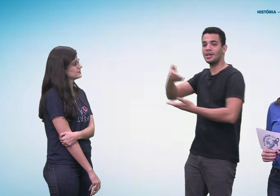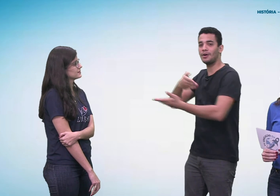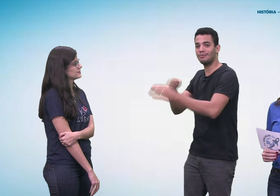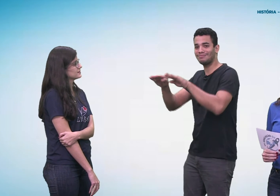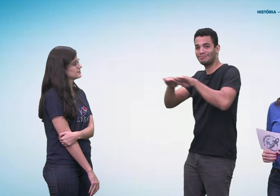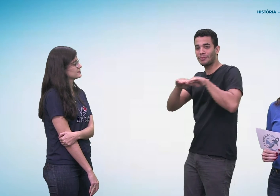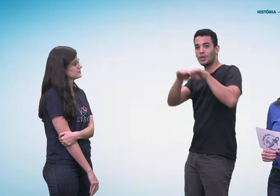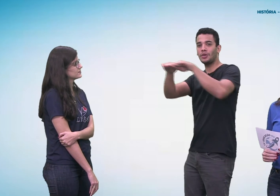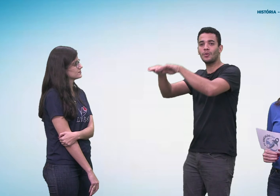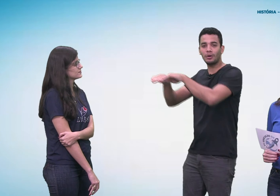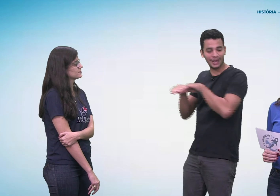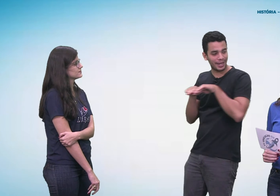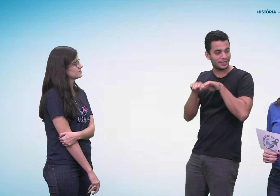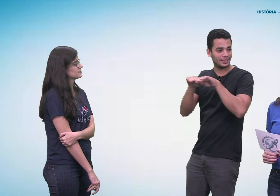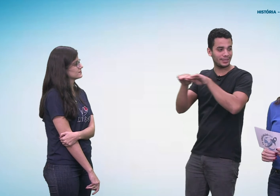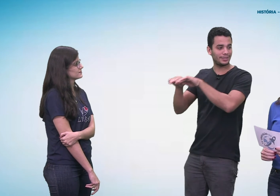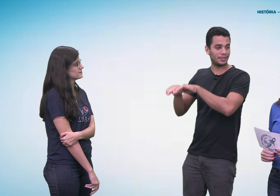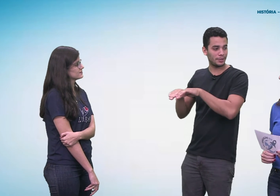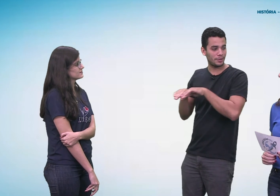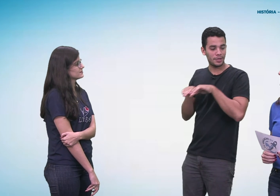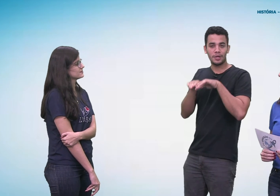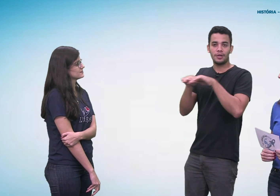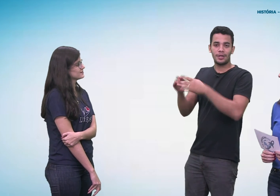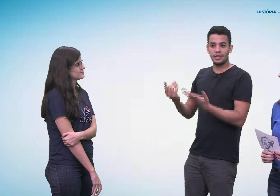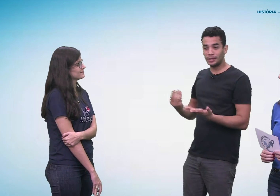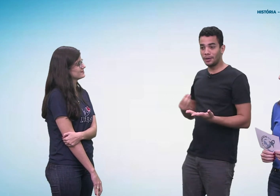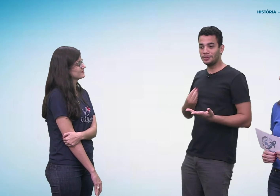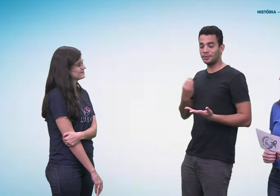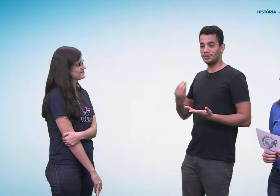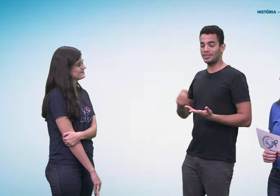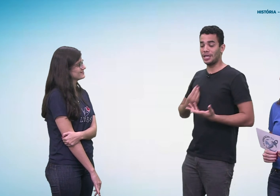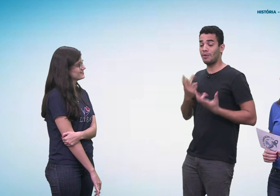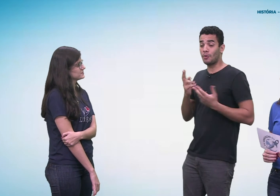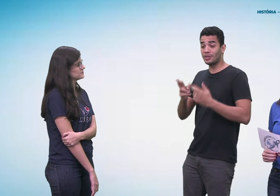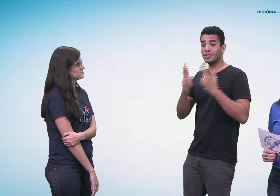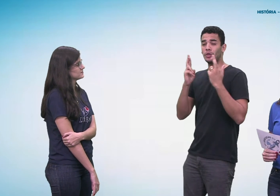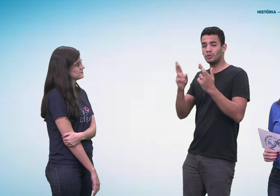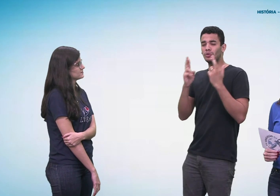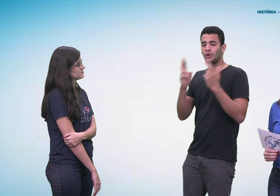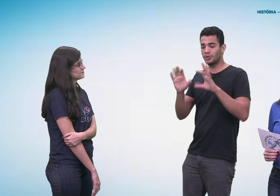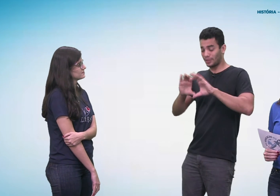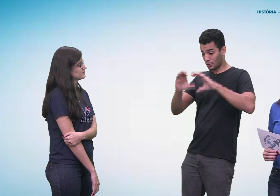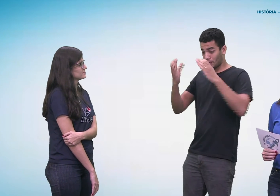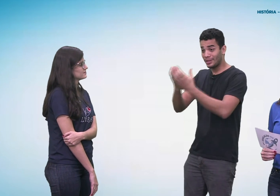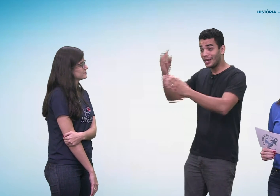união, em igualdade, entendeu? Então, é uma coisa que eu torço.